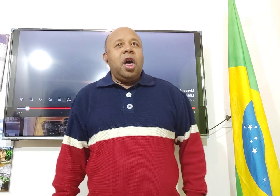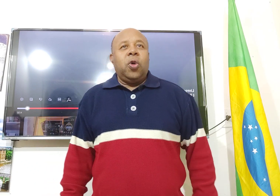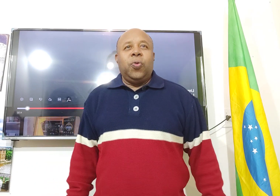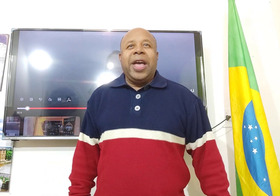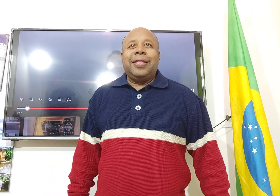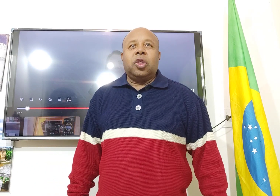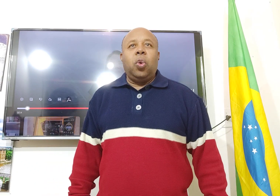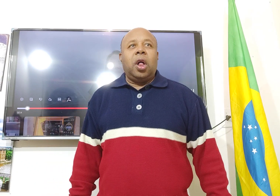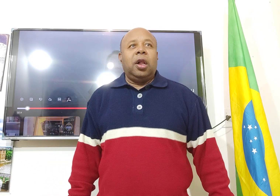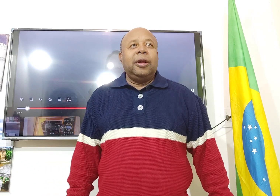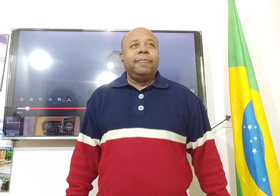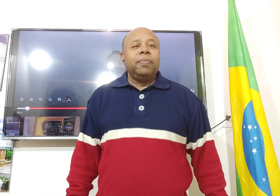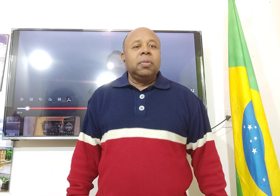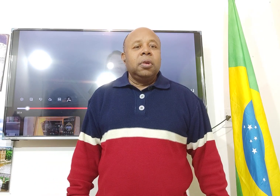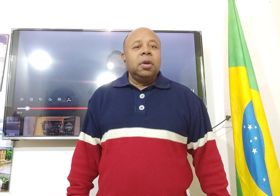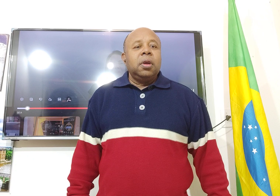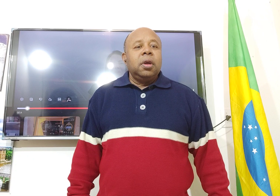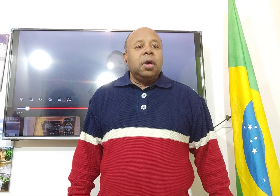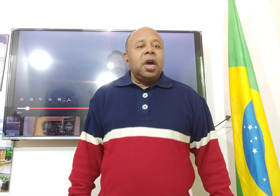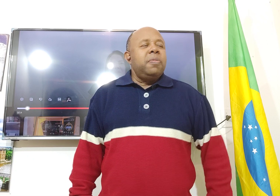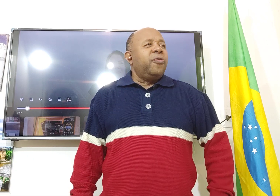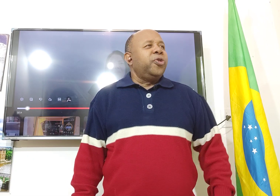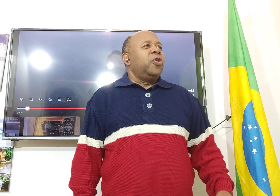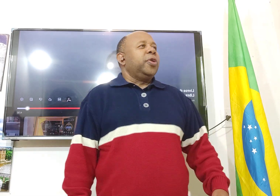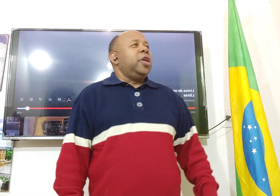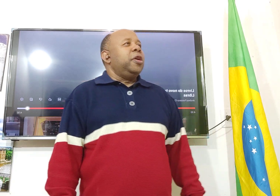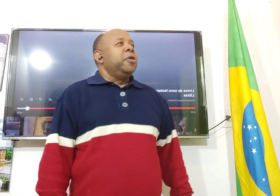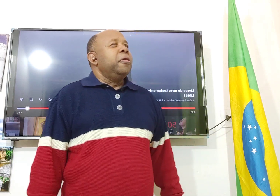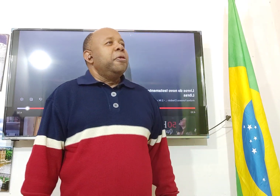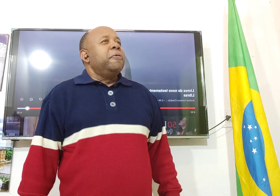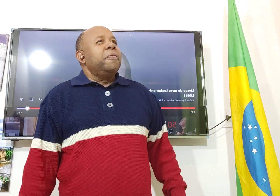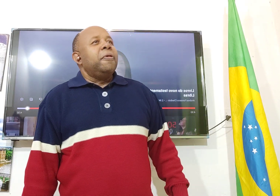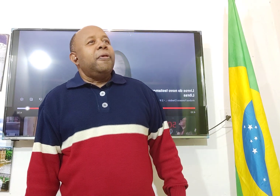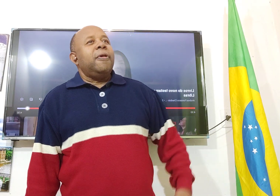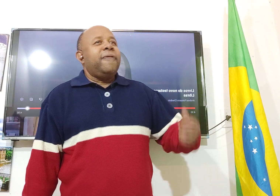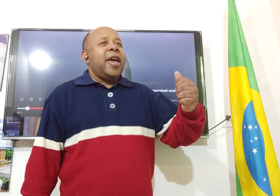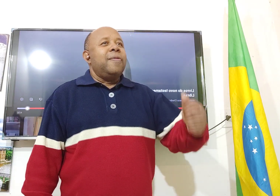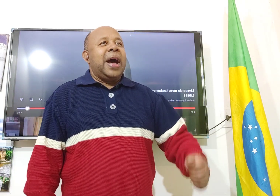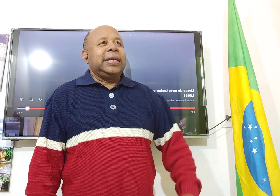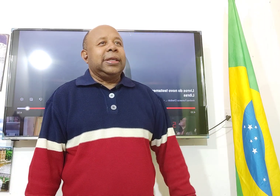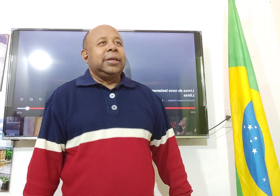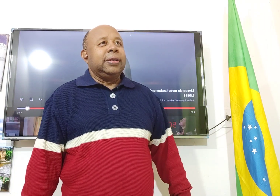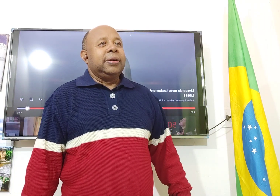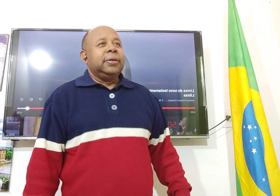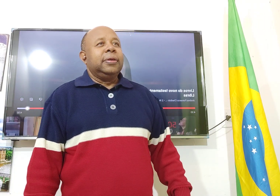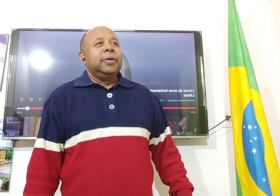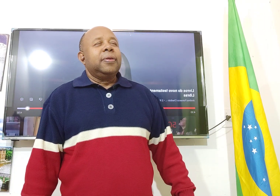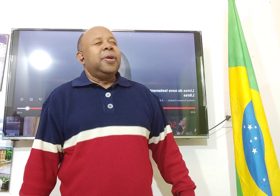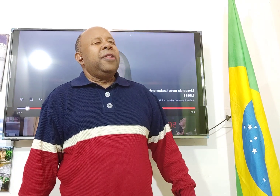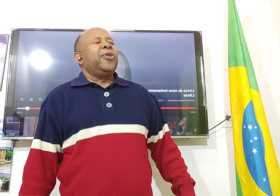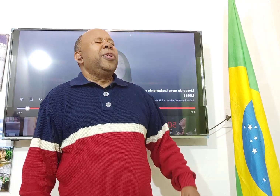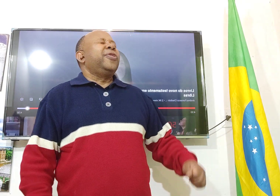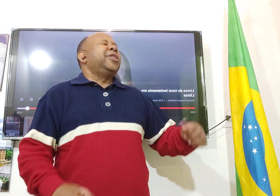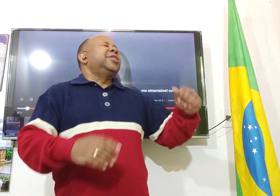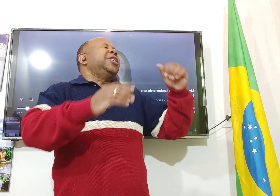oh, that is cool. Aí meu filho chegou e falou assim, velho, massa. Quando ele falou isso, eu falei assim,